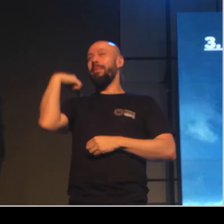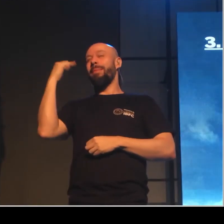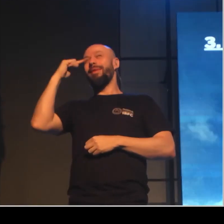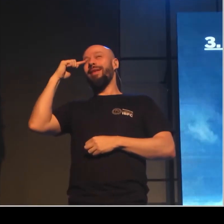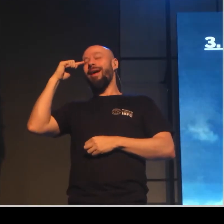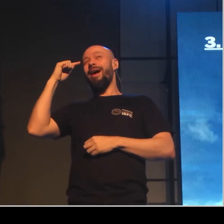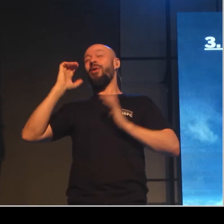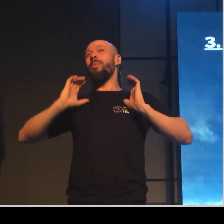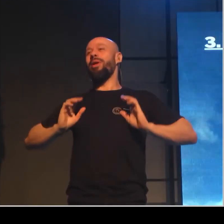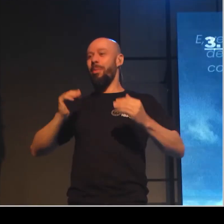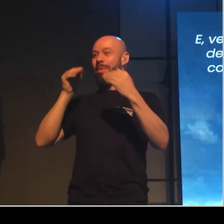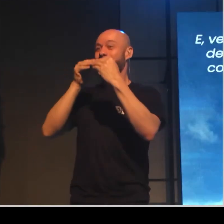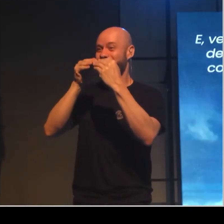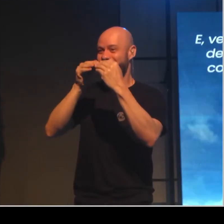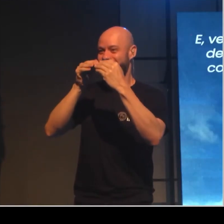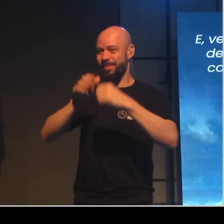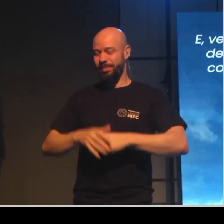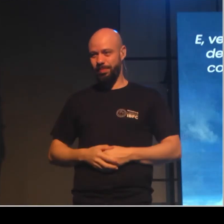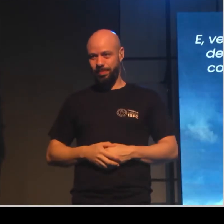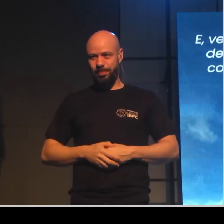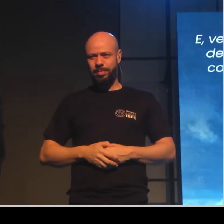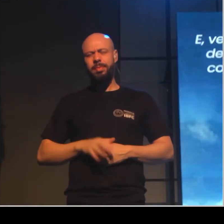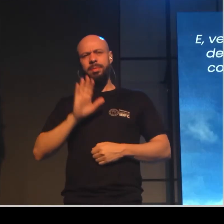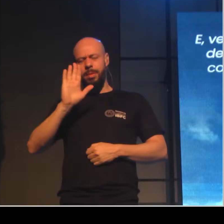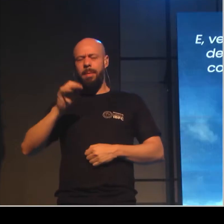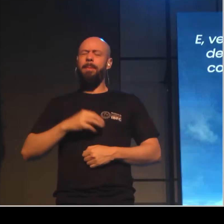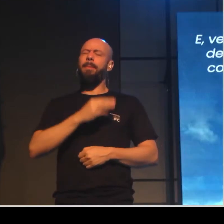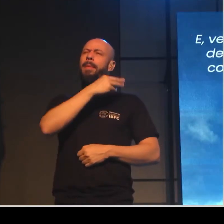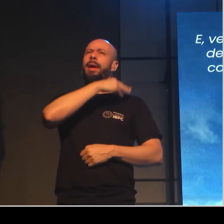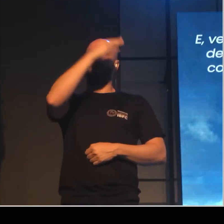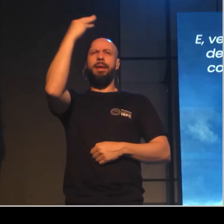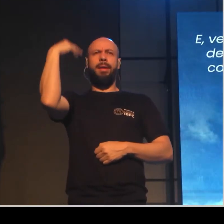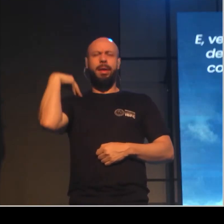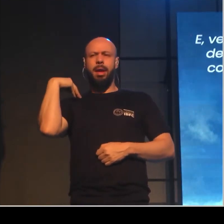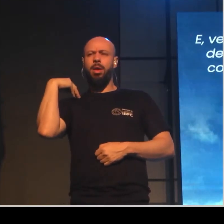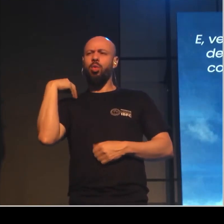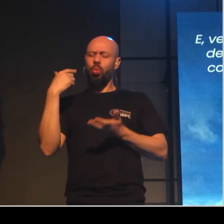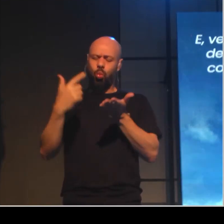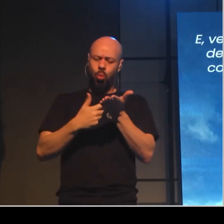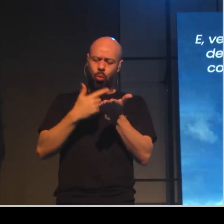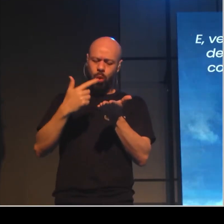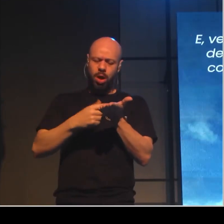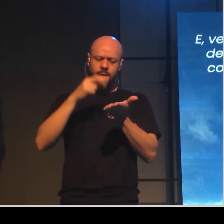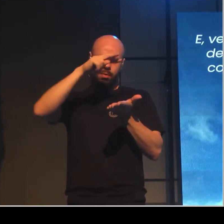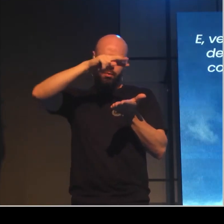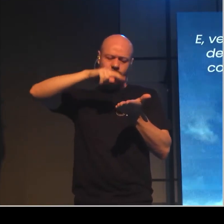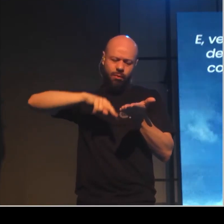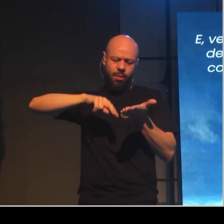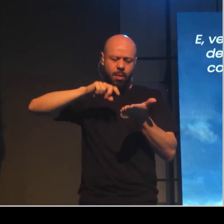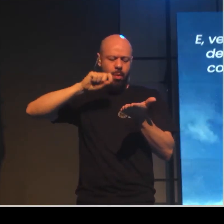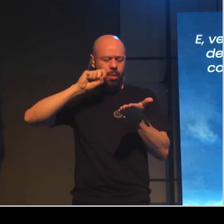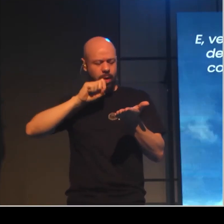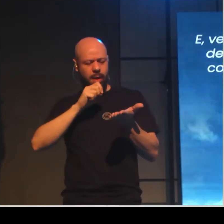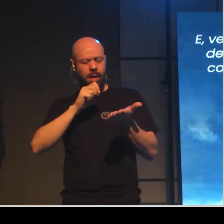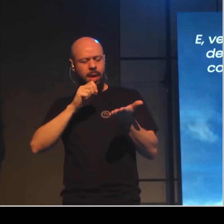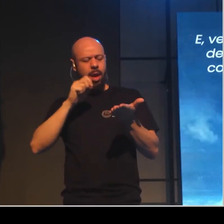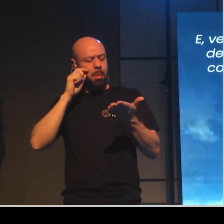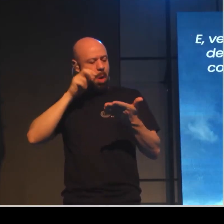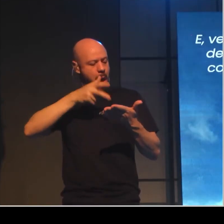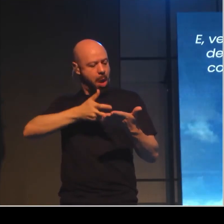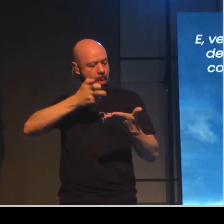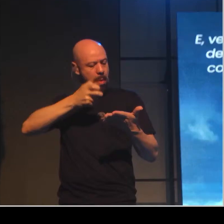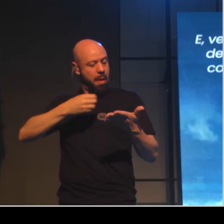E vendo-o, aqui está falando a respeito dos pastores, que viram o menino, e